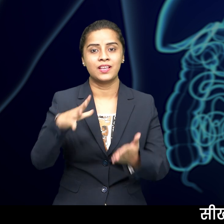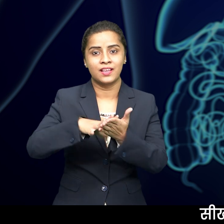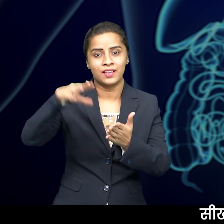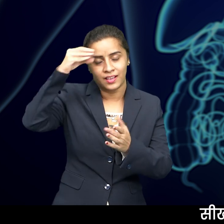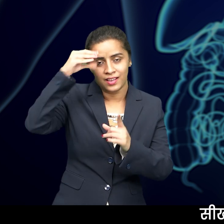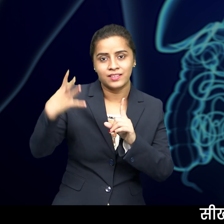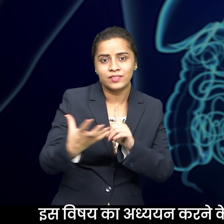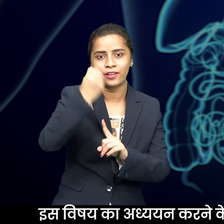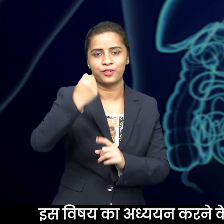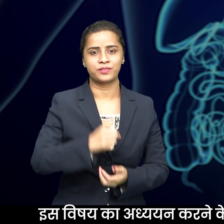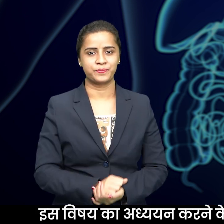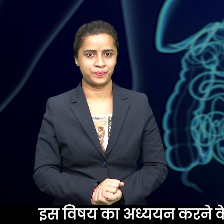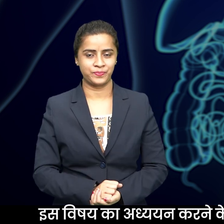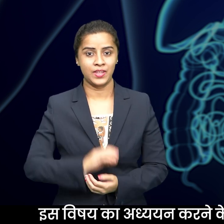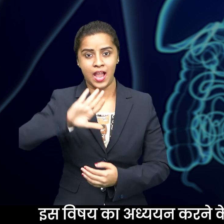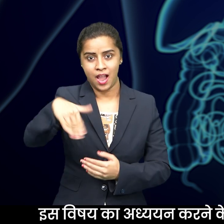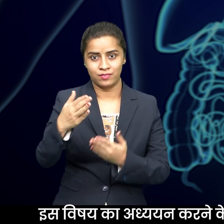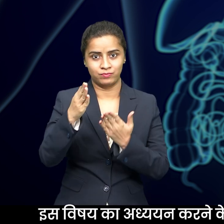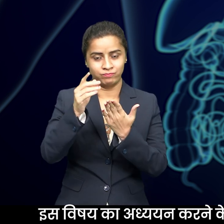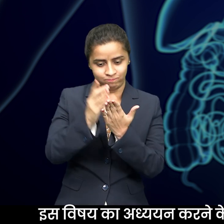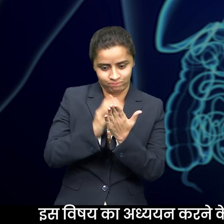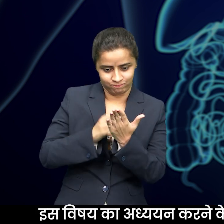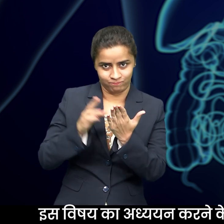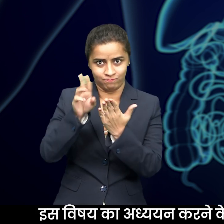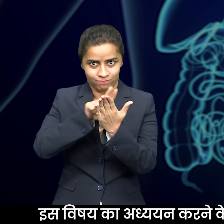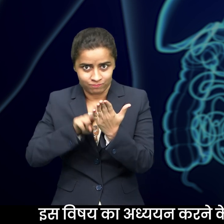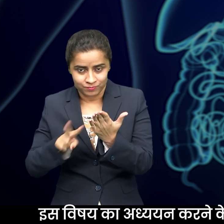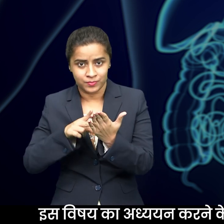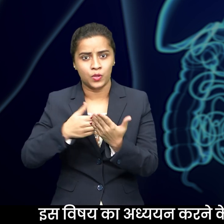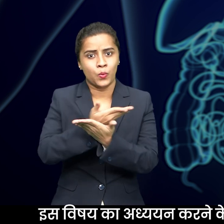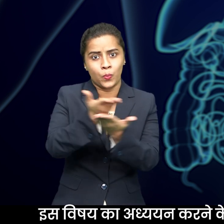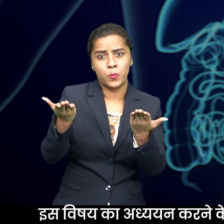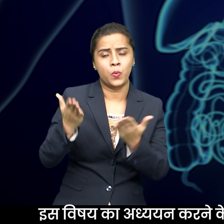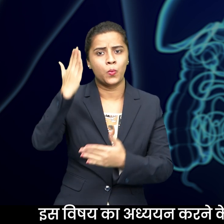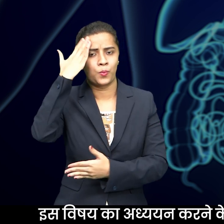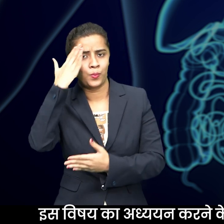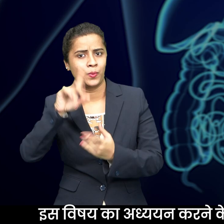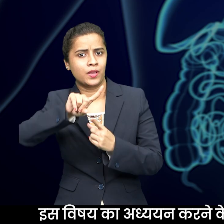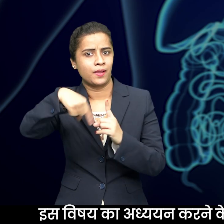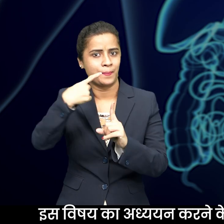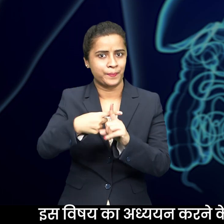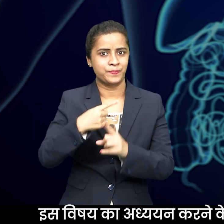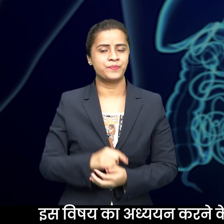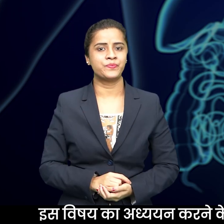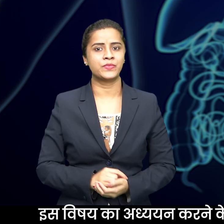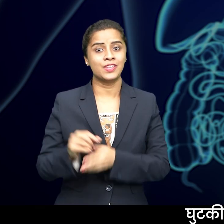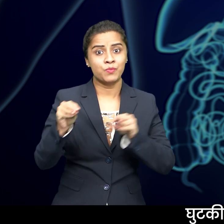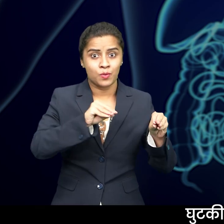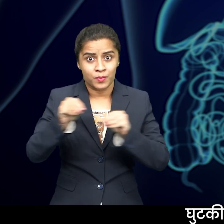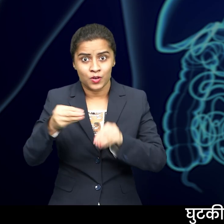सीखने के परिणाम। इस विषय का अध्ययन करने के बाद आप निम्नलिखित के बारे में